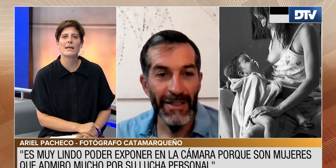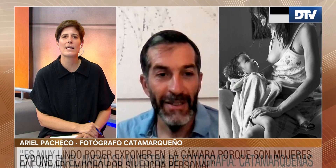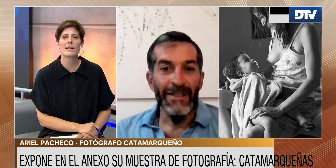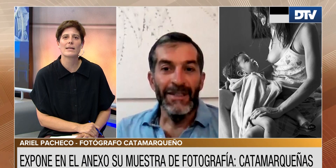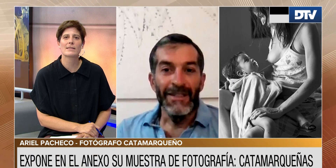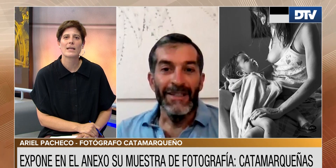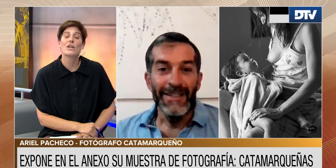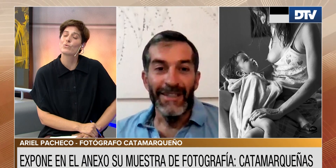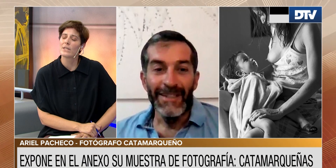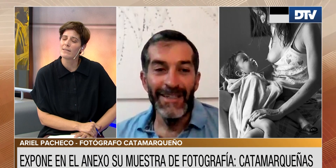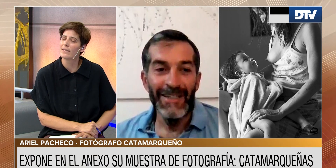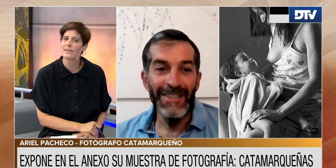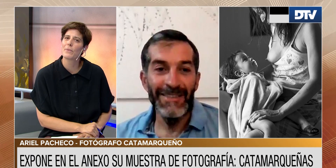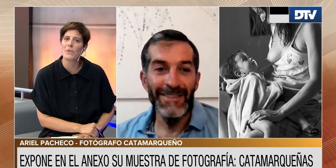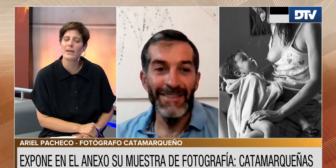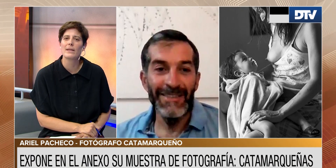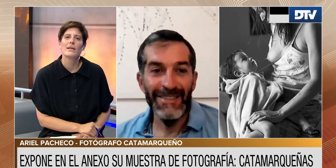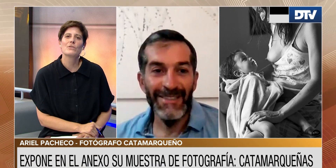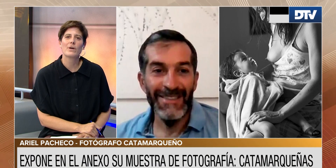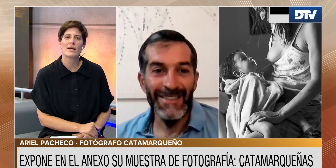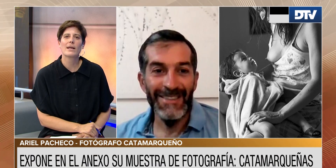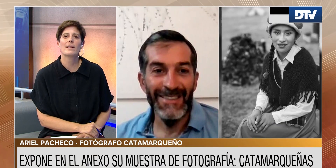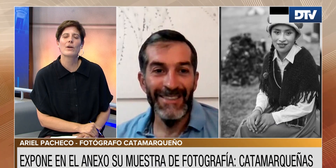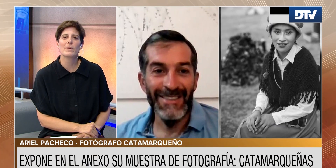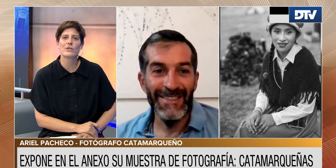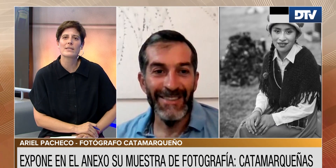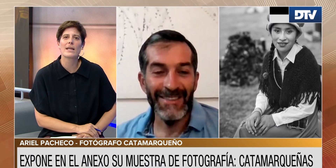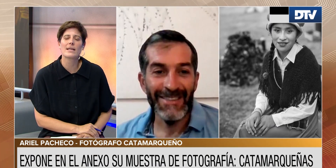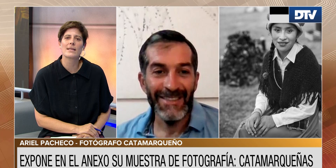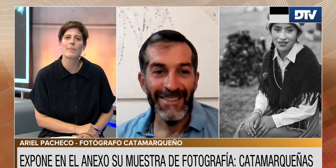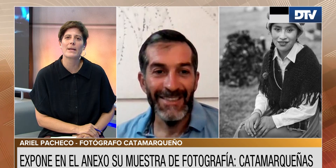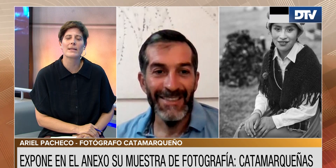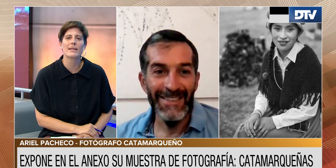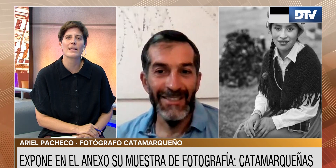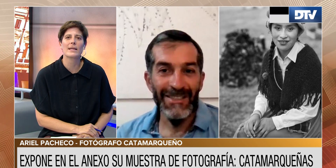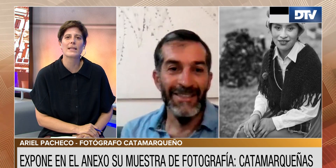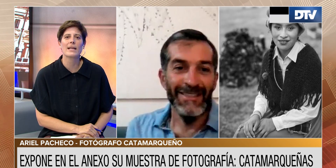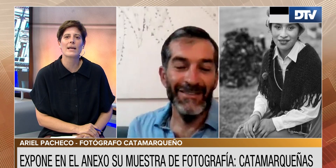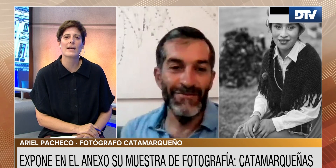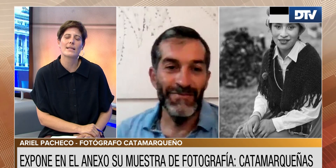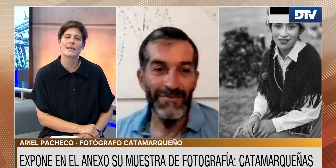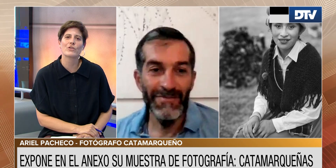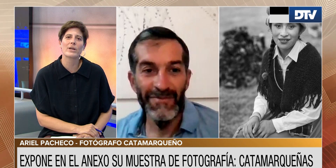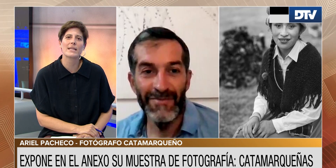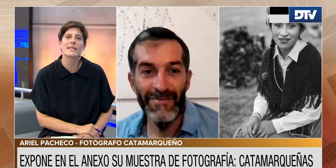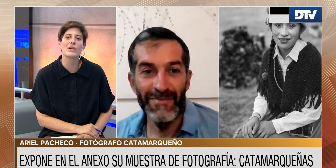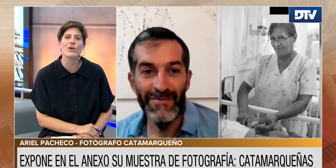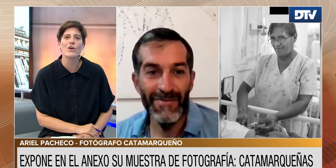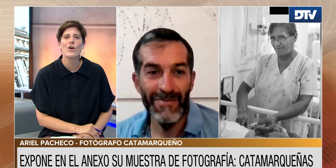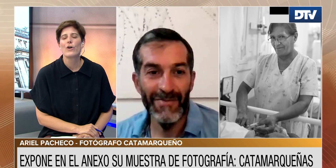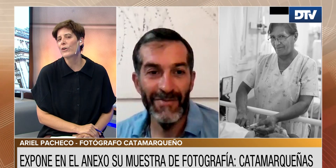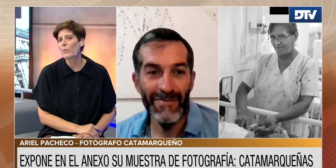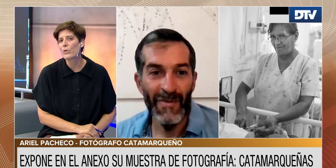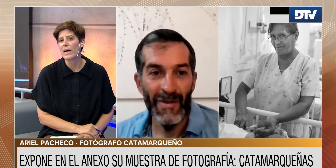luchas, las injusticias que viven todas las compatriotas ahí en esas partes del territorio